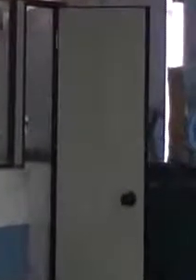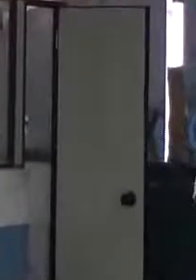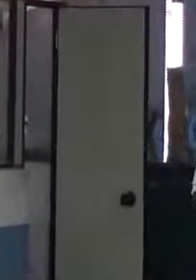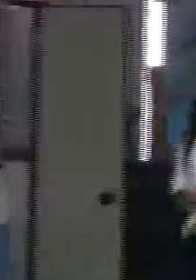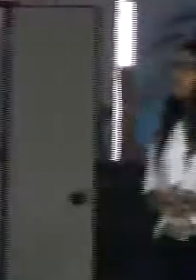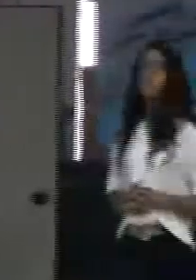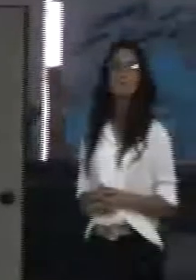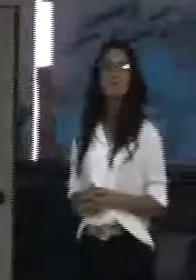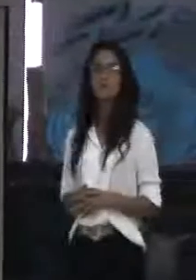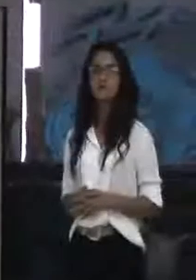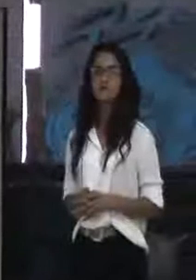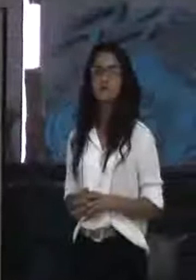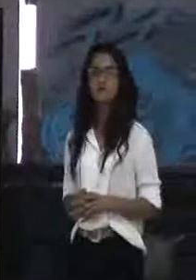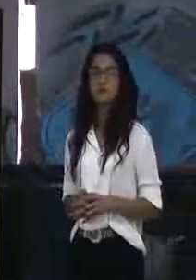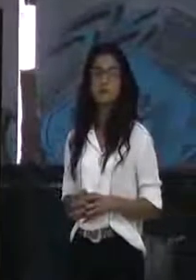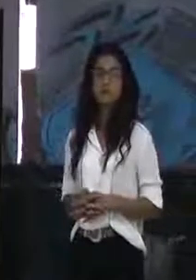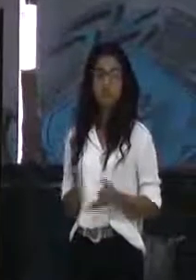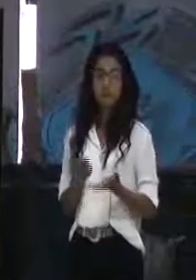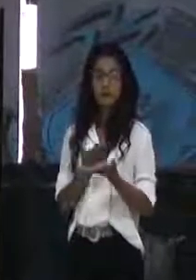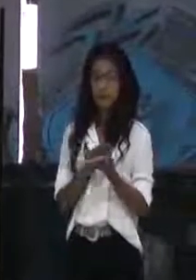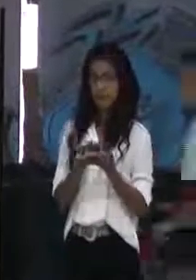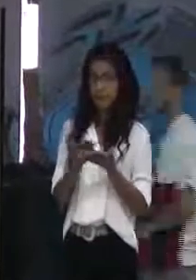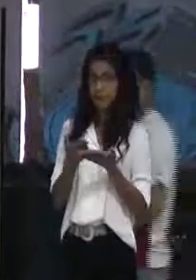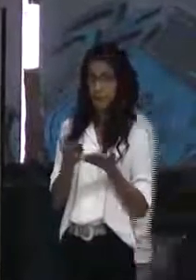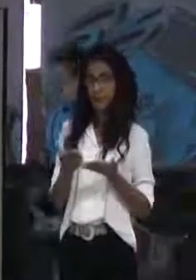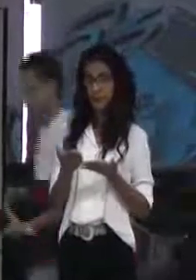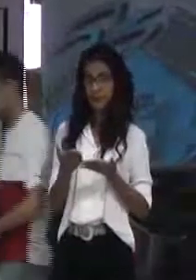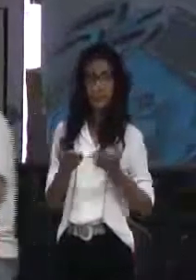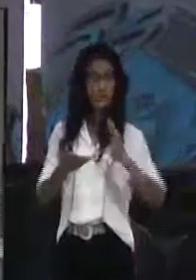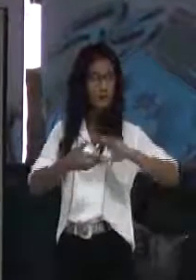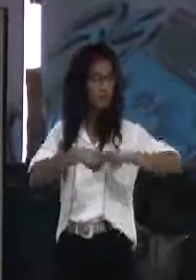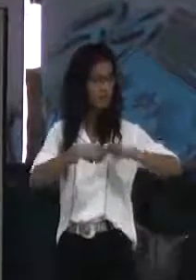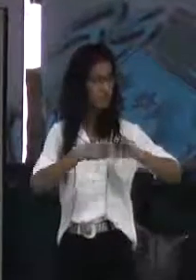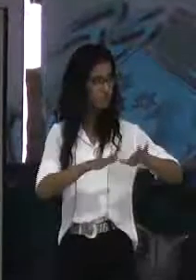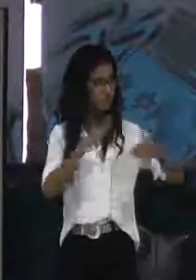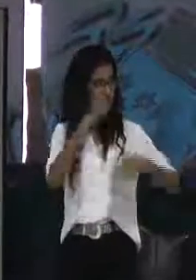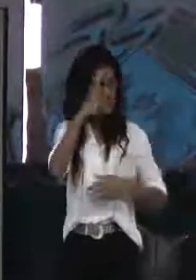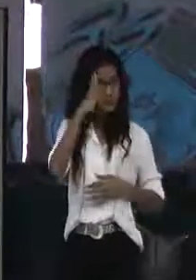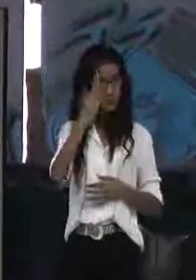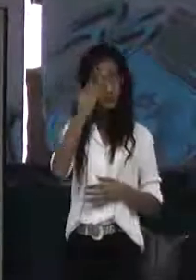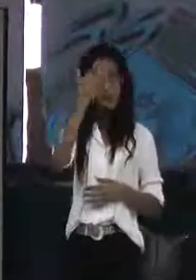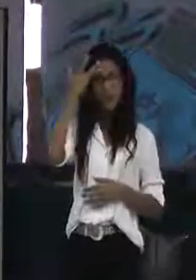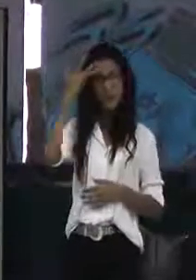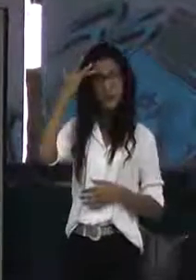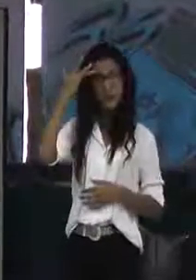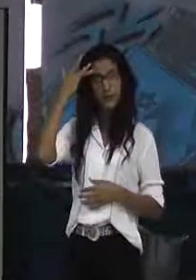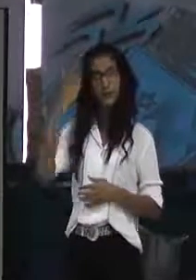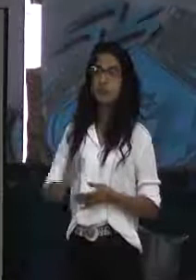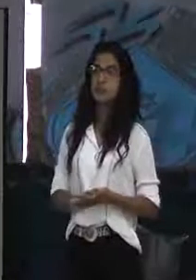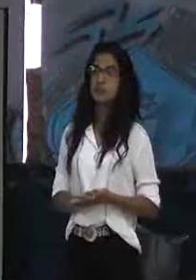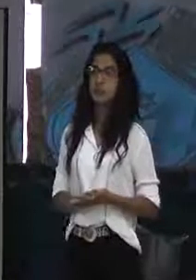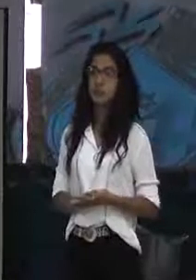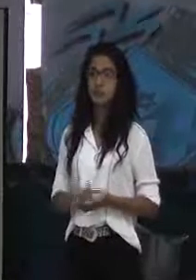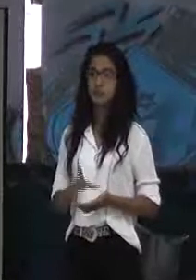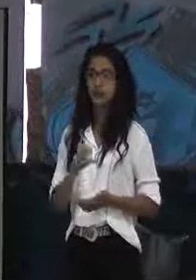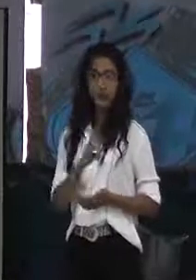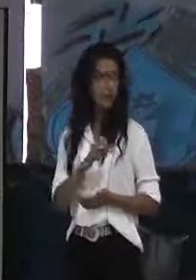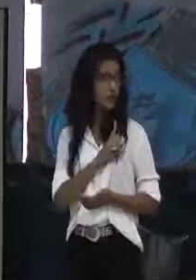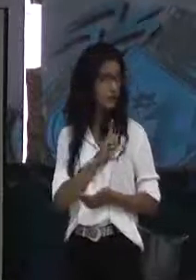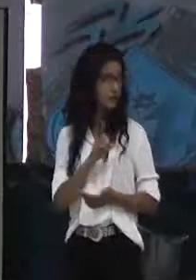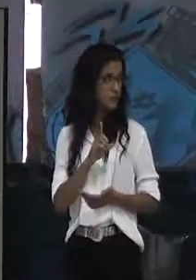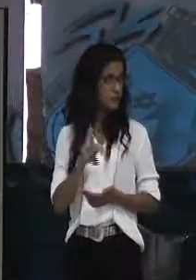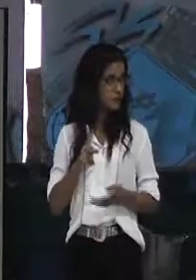Eu gostaria de iniciar saudando a mesa, nas pessoas, das defensoras públicas,